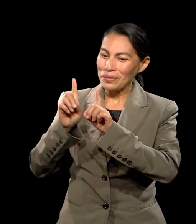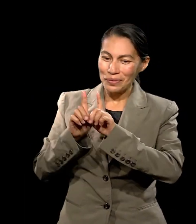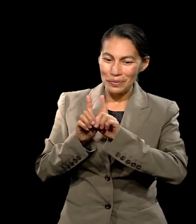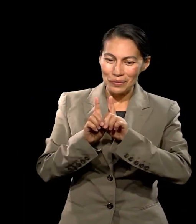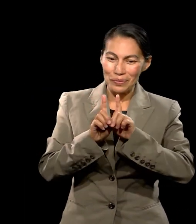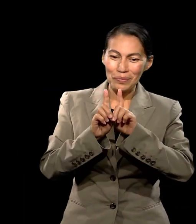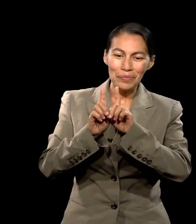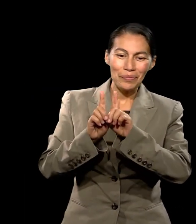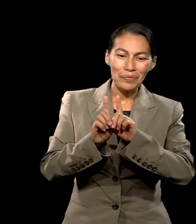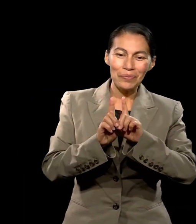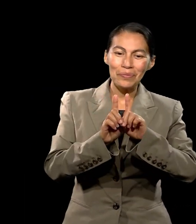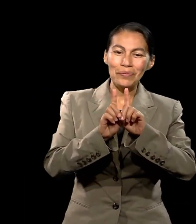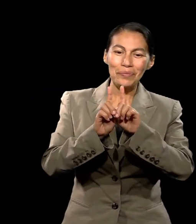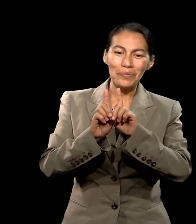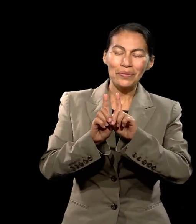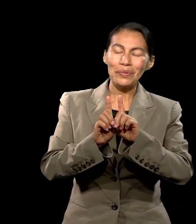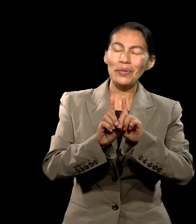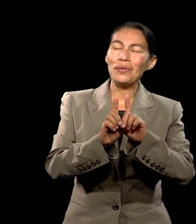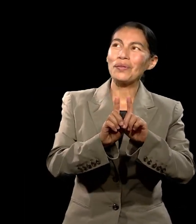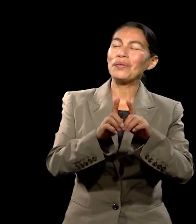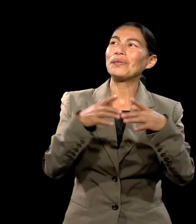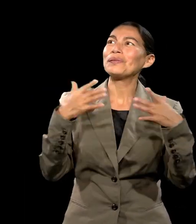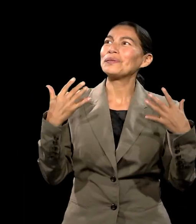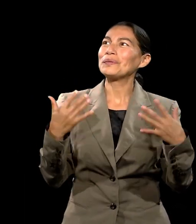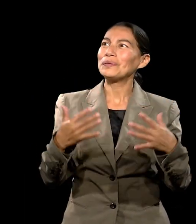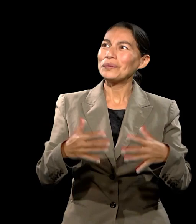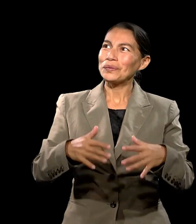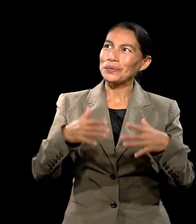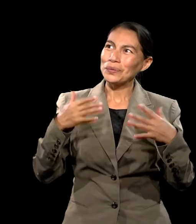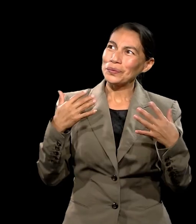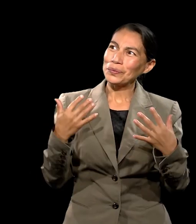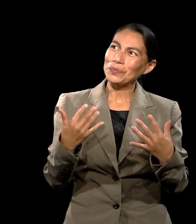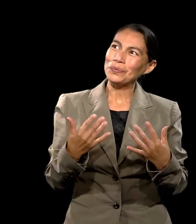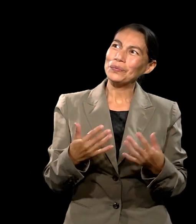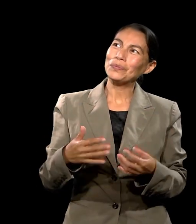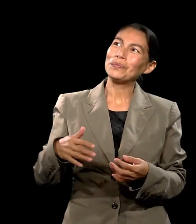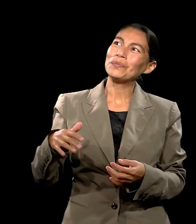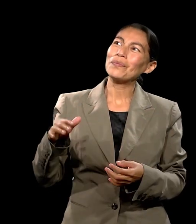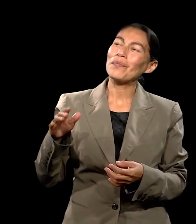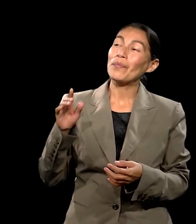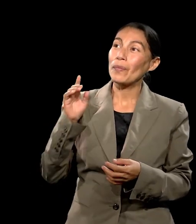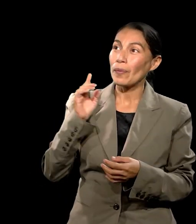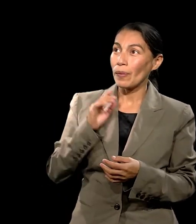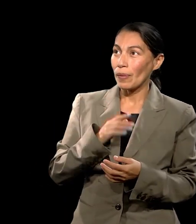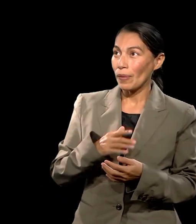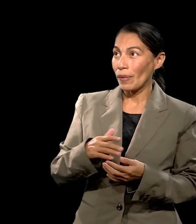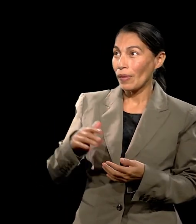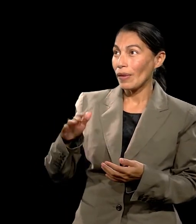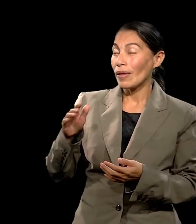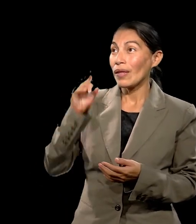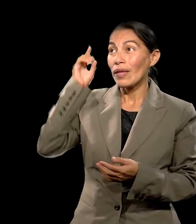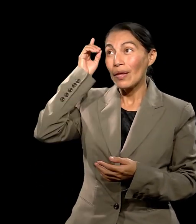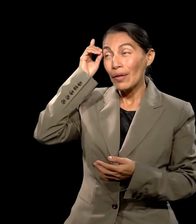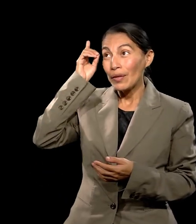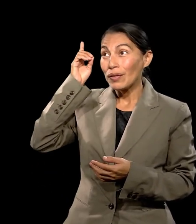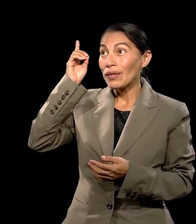Junto a mí, puedo